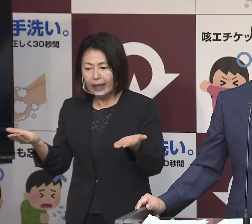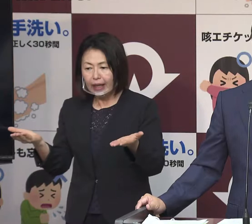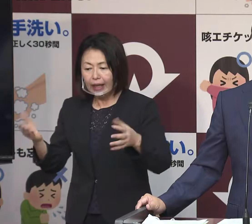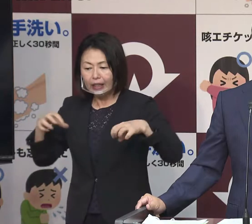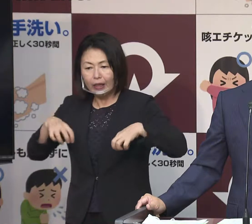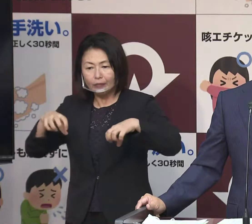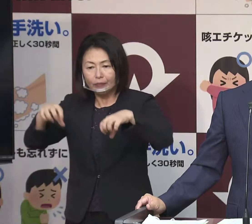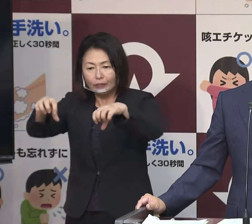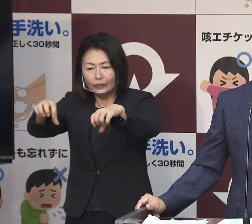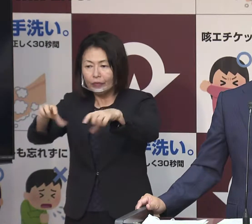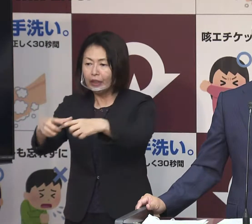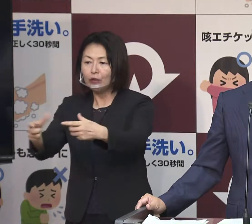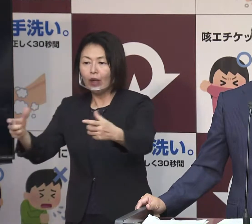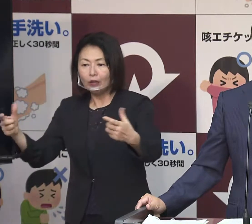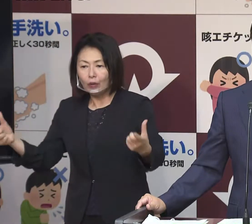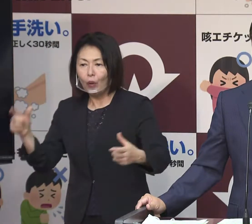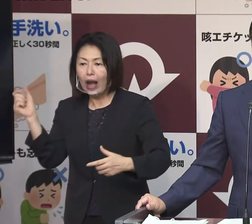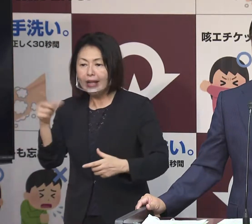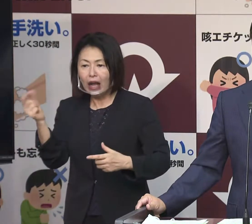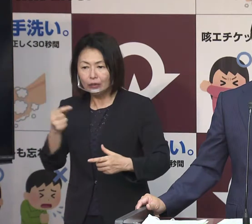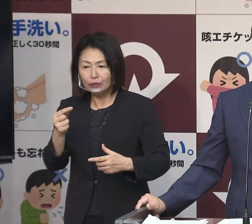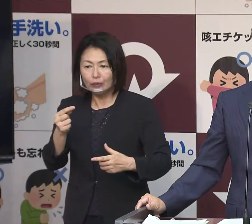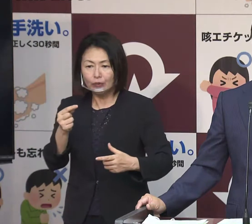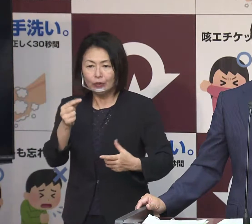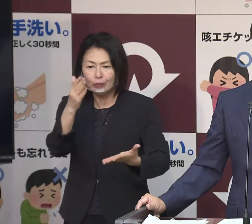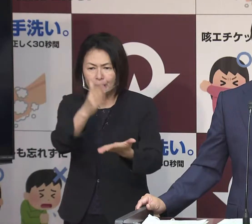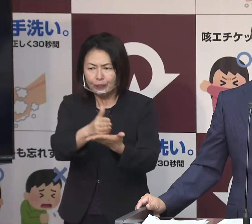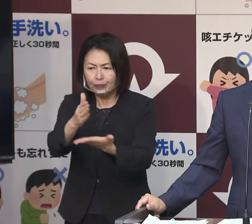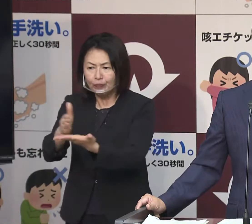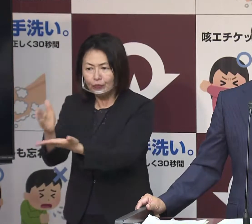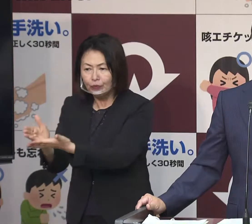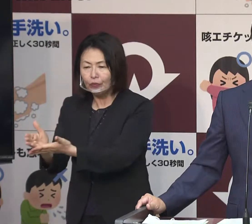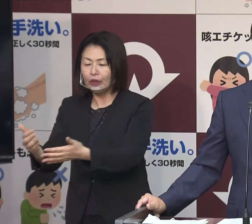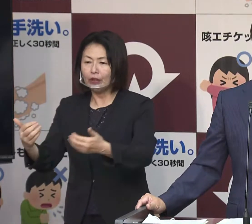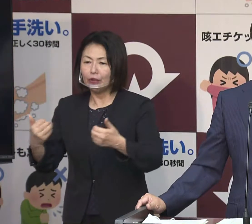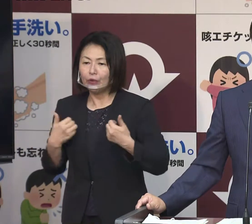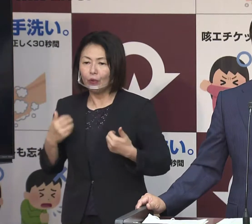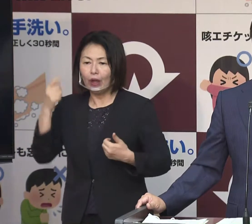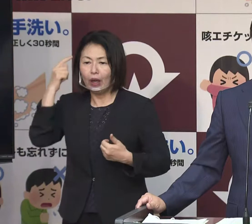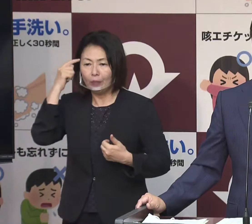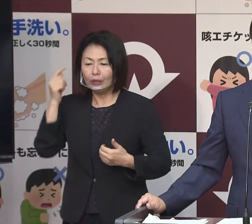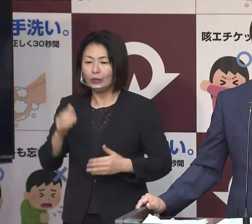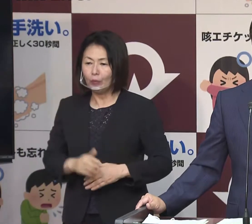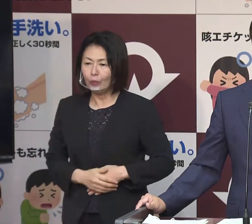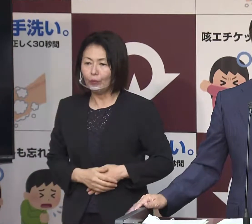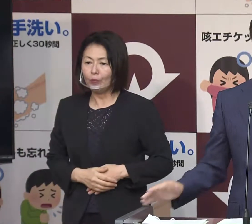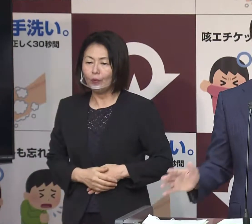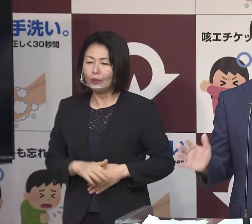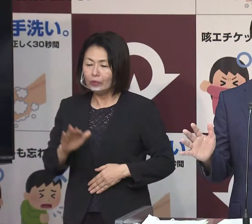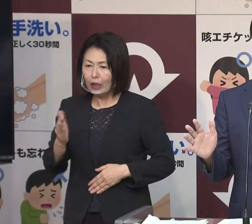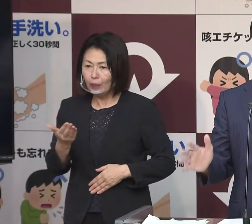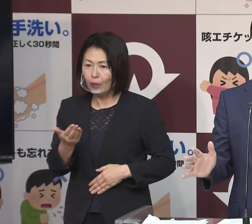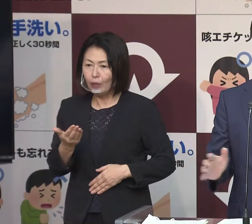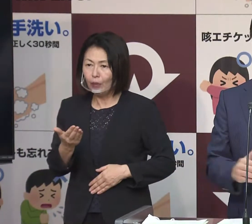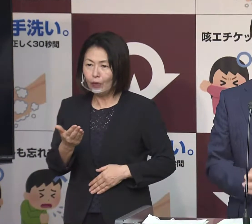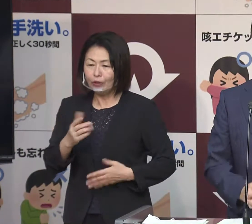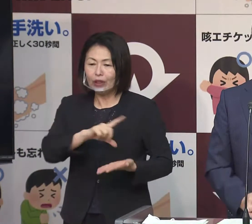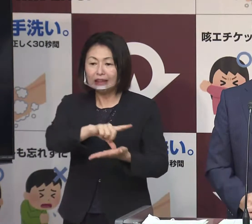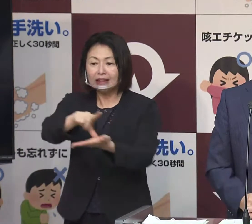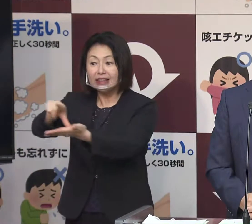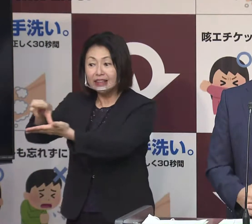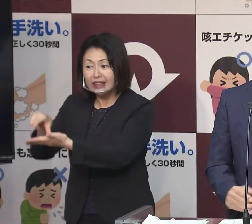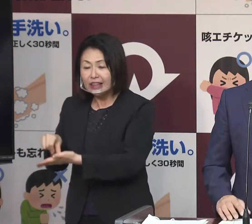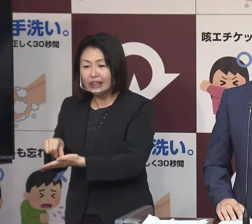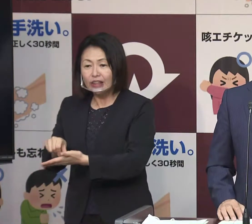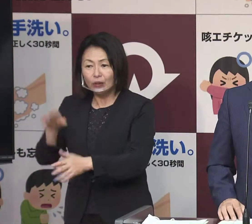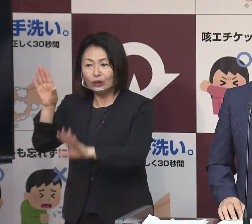がっているとすれば、これを早く封じ込めなければいけないと思っていますおりますけれども、ただ、そもそもこの地域での感染が